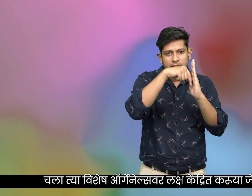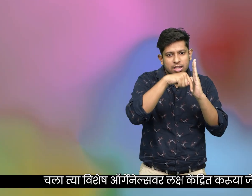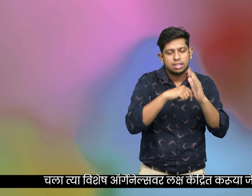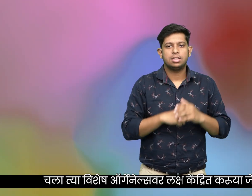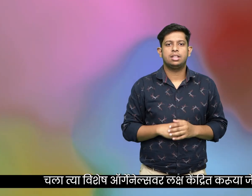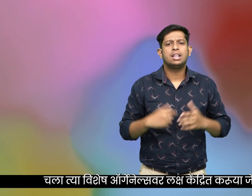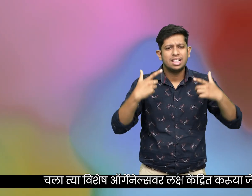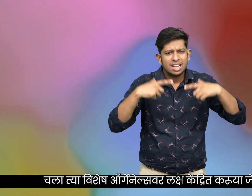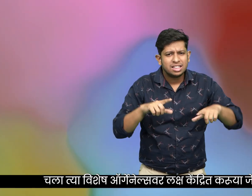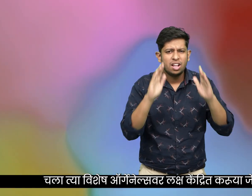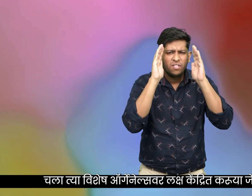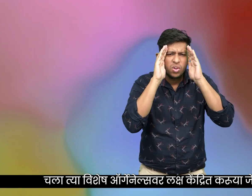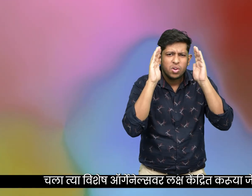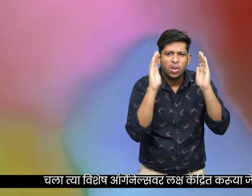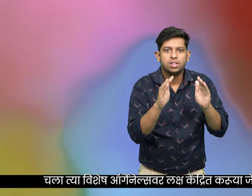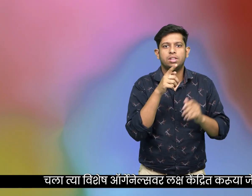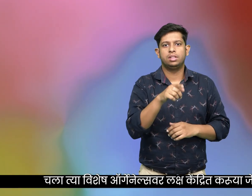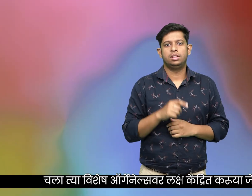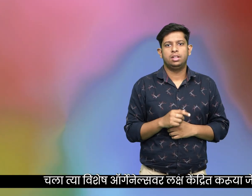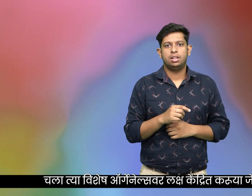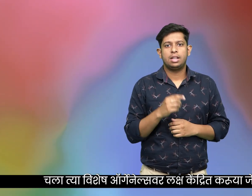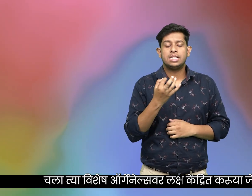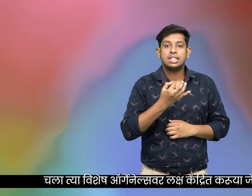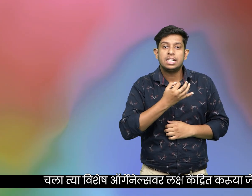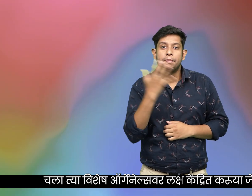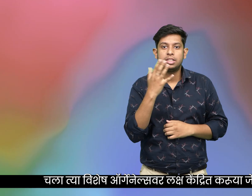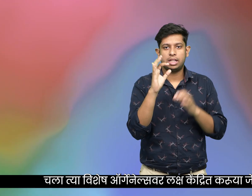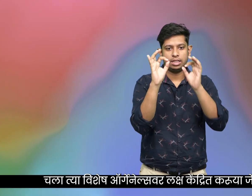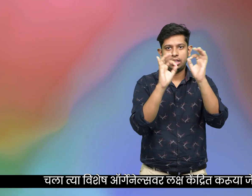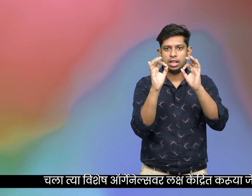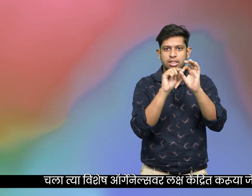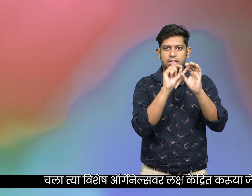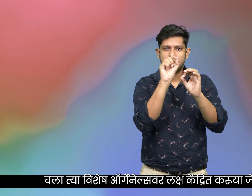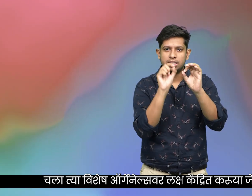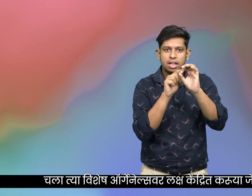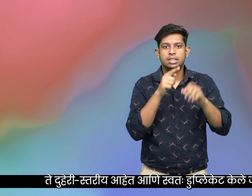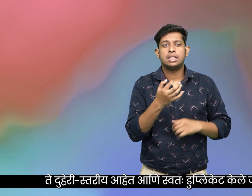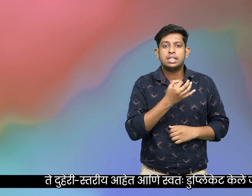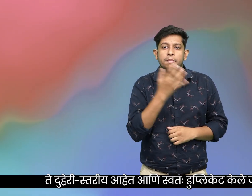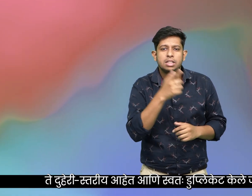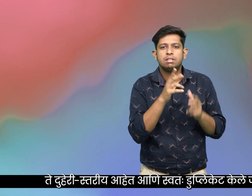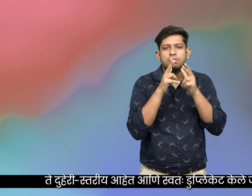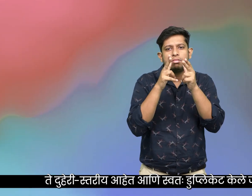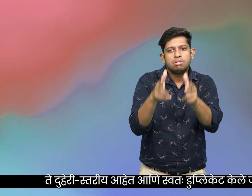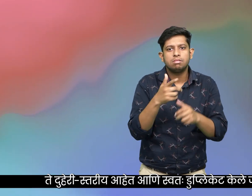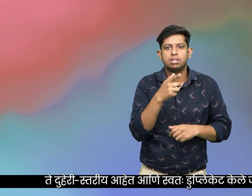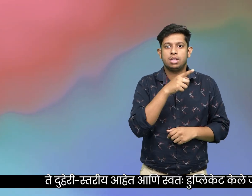चला त्या विशेष ऑर्गनेल्सवर लक्ष केंद्रित करूया जे विशेष आहेत. ते दुहेरी, स्तरीय